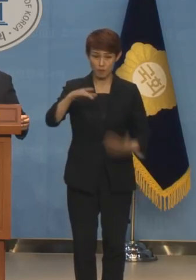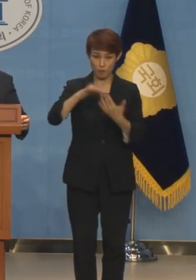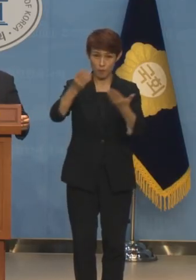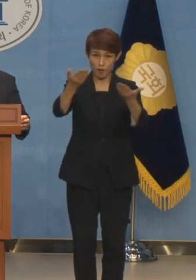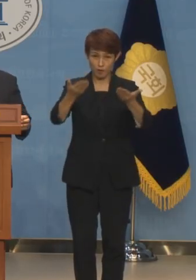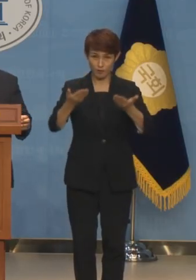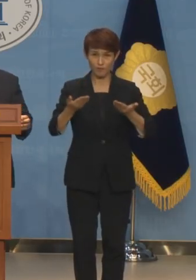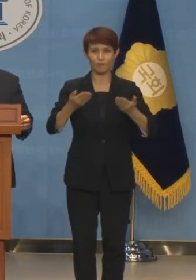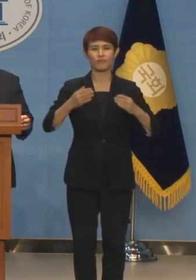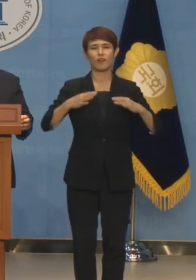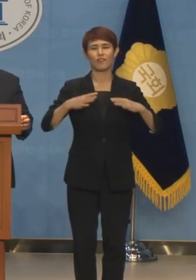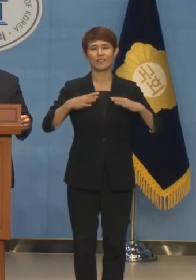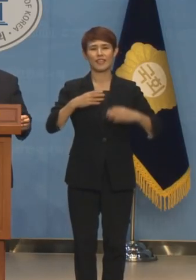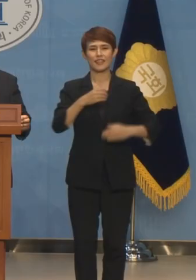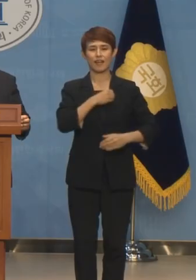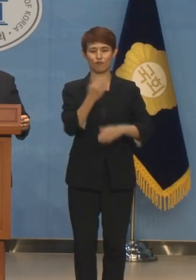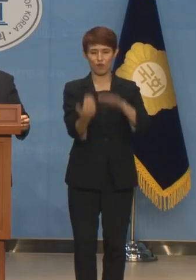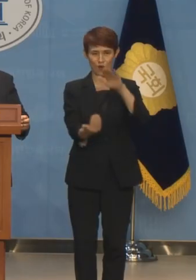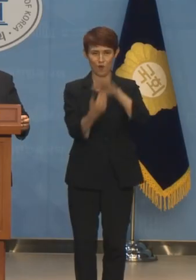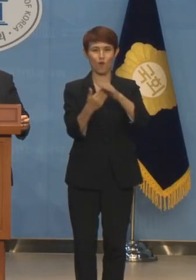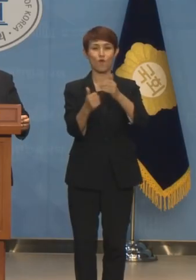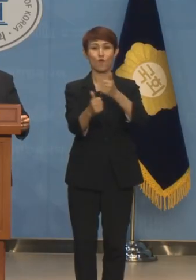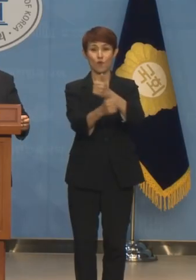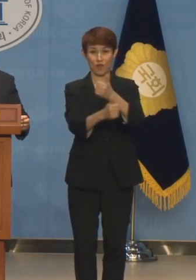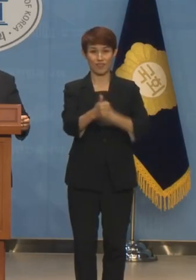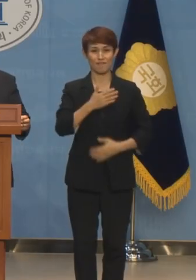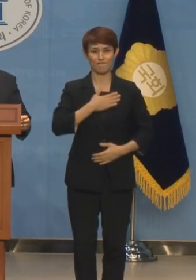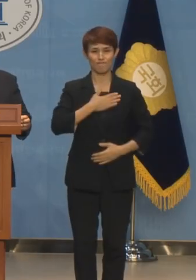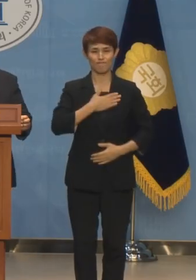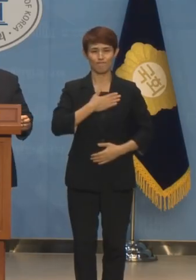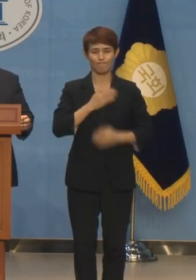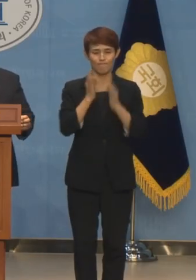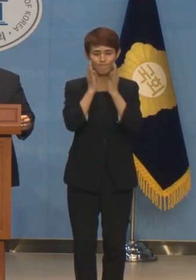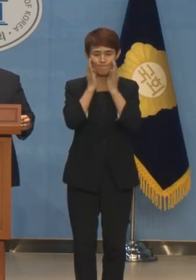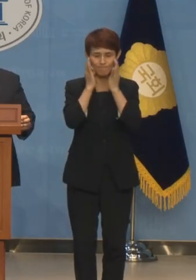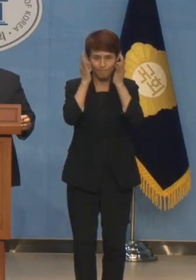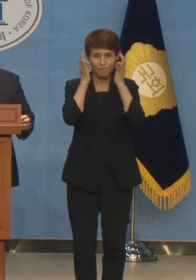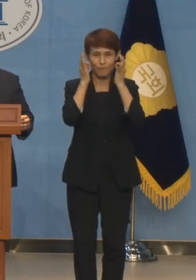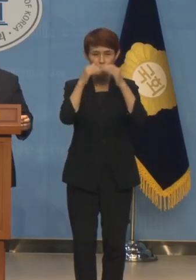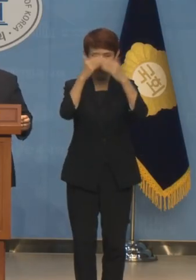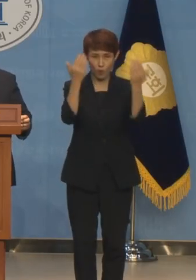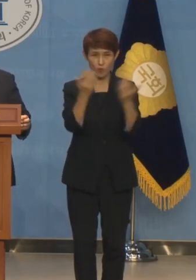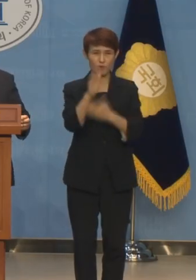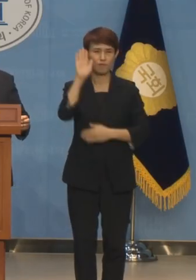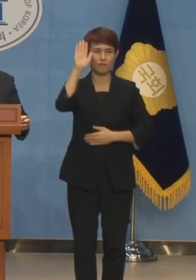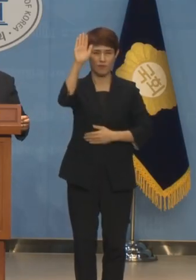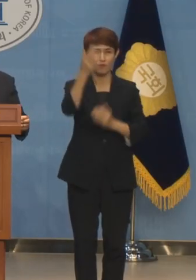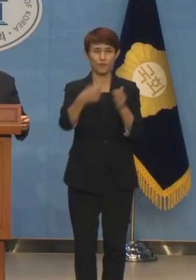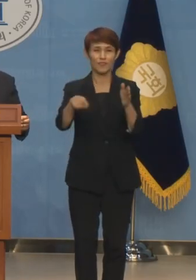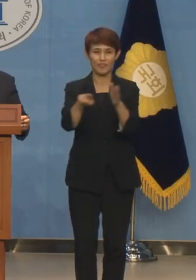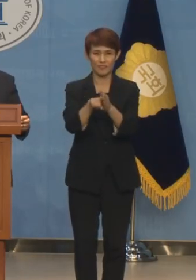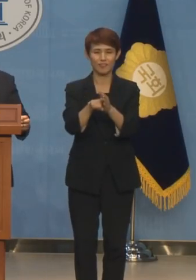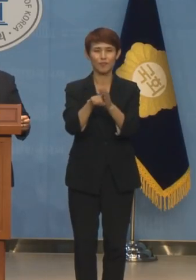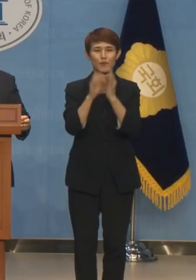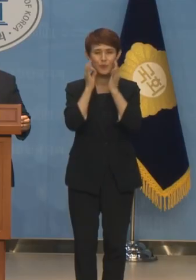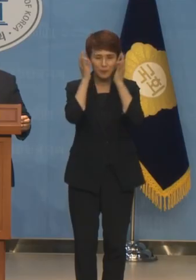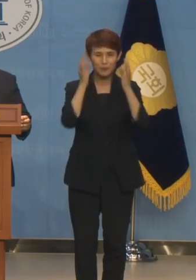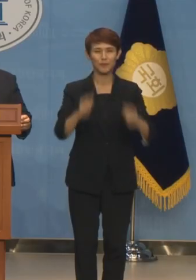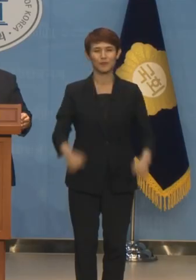뽑아주신 자랑스러운 당 최고위원으로서 모자람 없이 모두의 내일을 함께 만들어